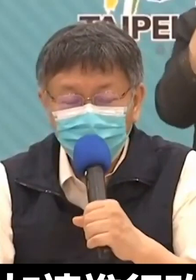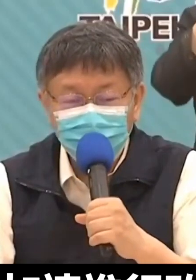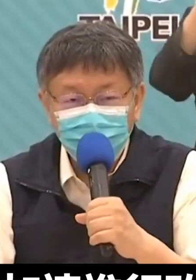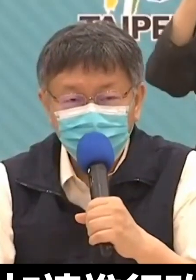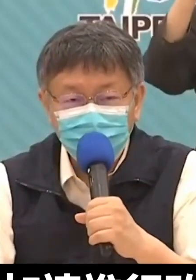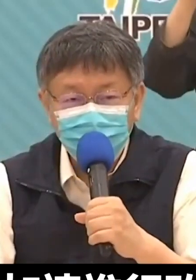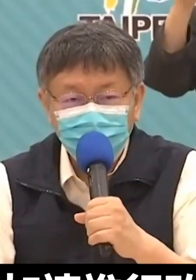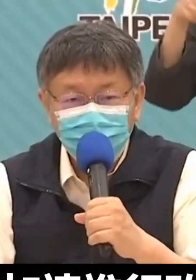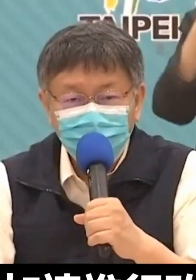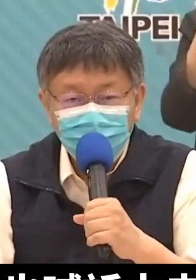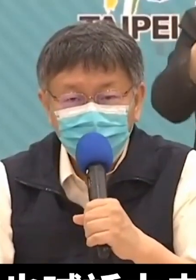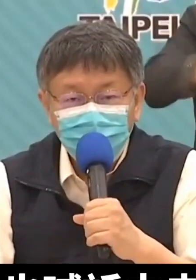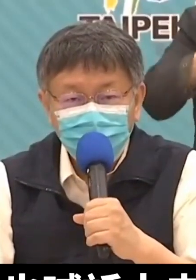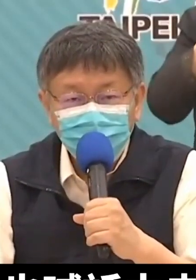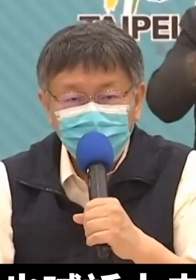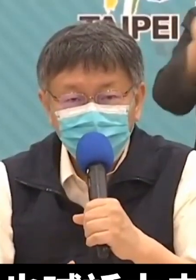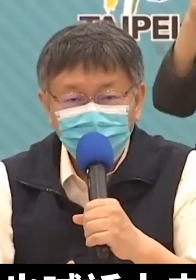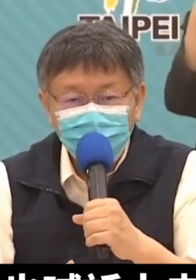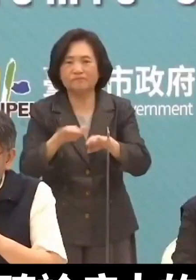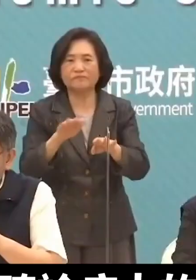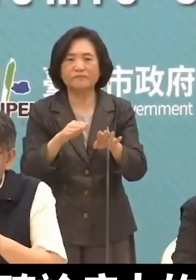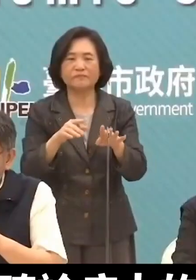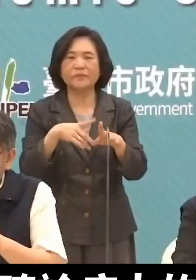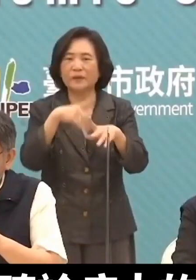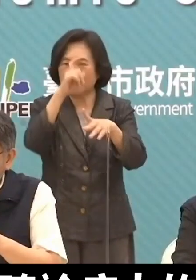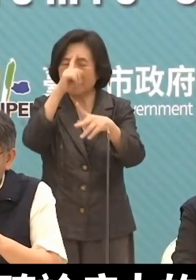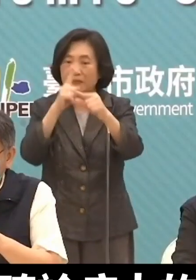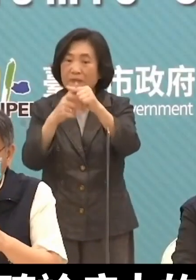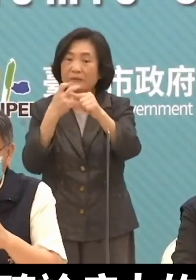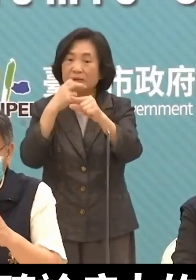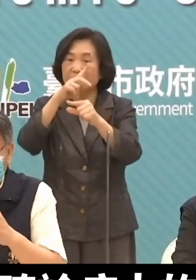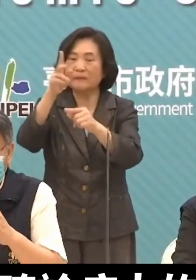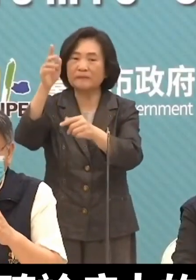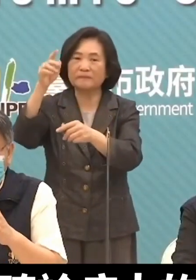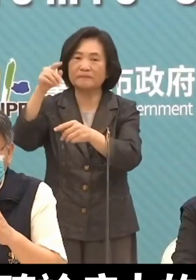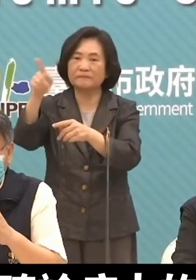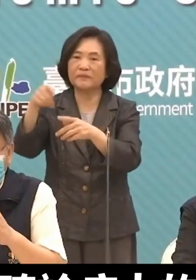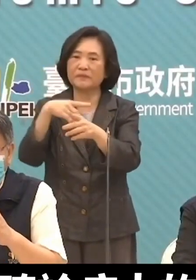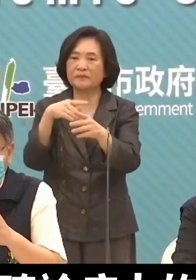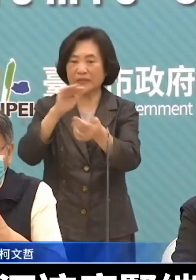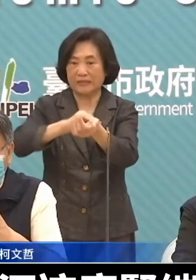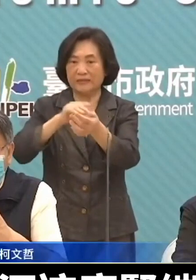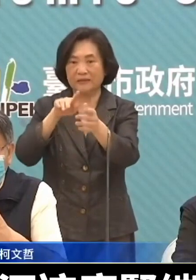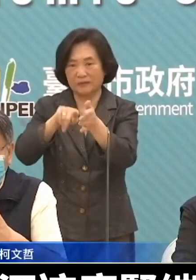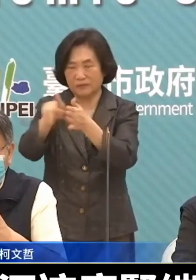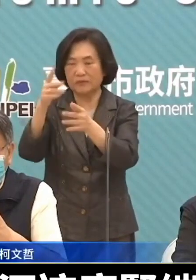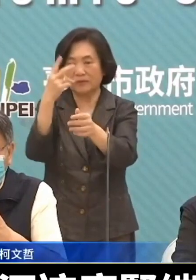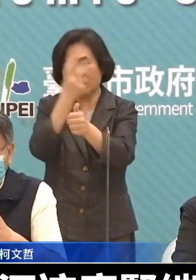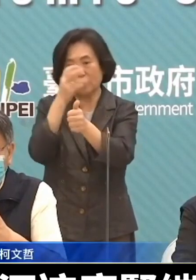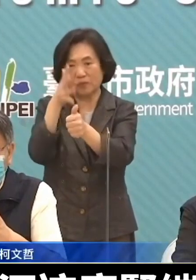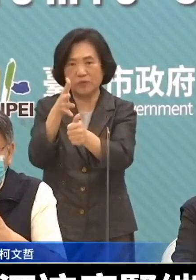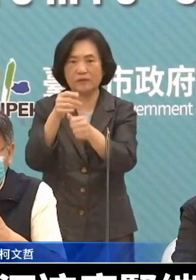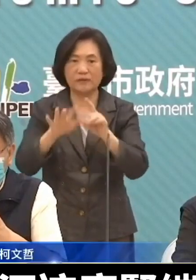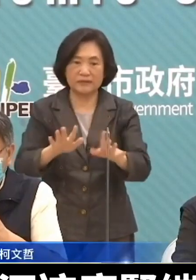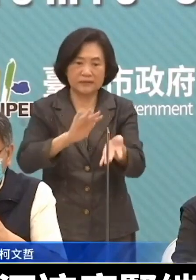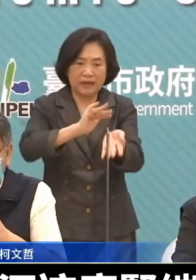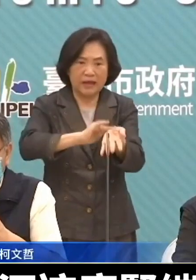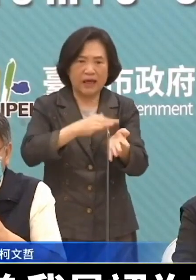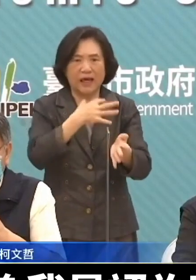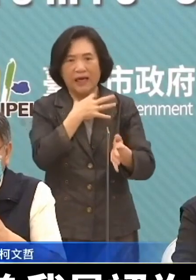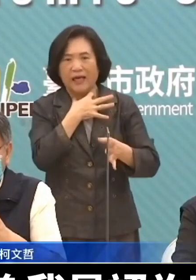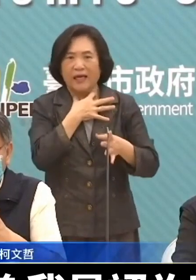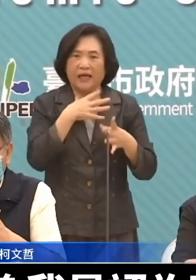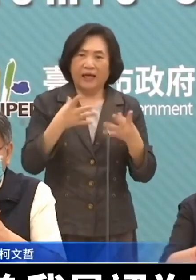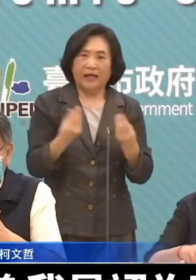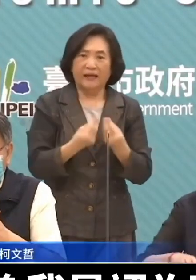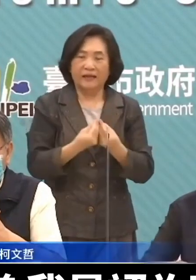加速进行改装外，也喊话中央考虑调整确诊病人的收治规定。 在医疗资源这么紧绷的这一刻，